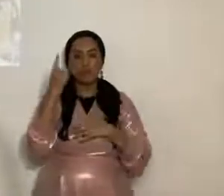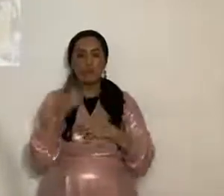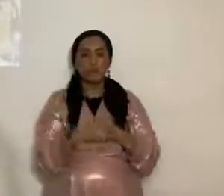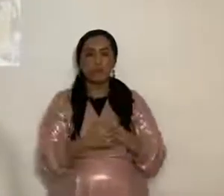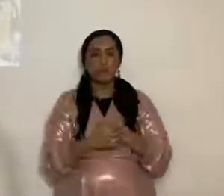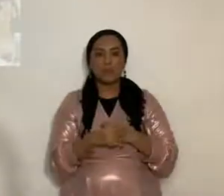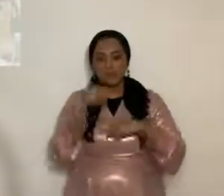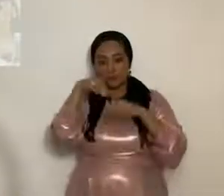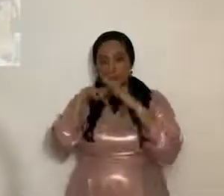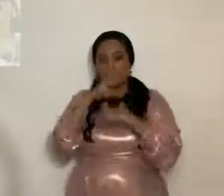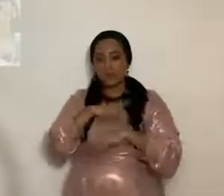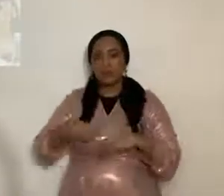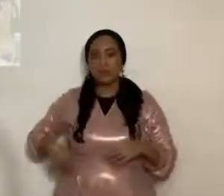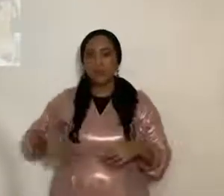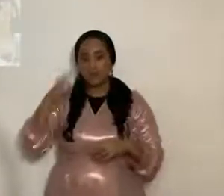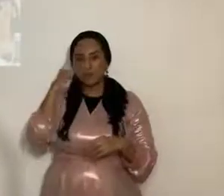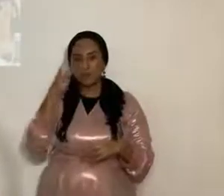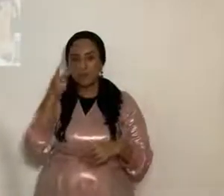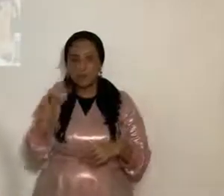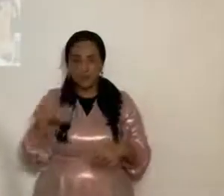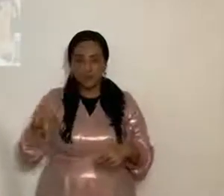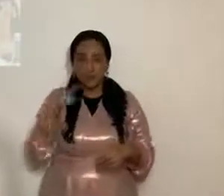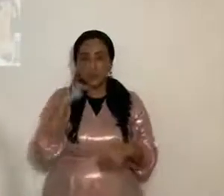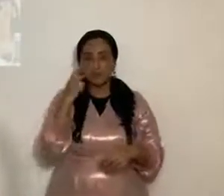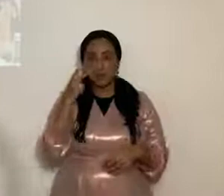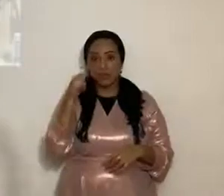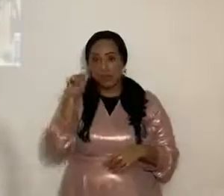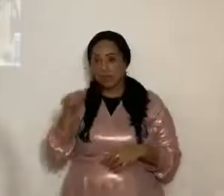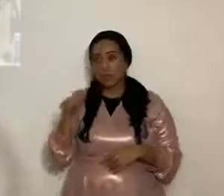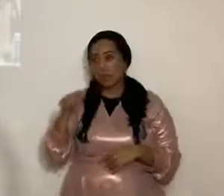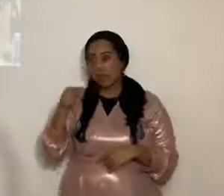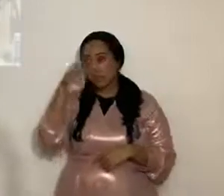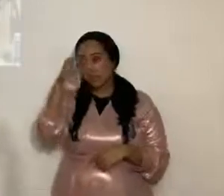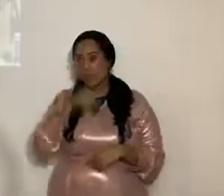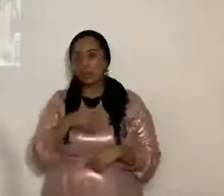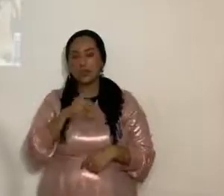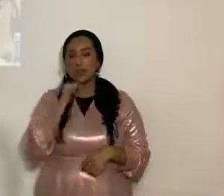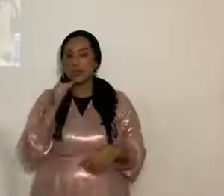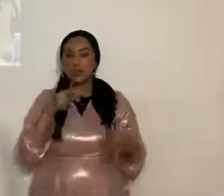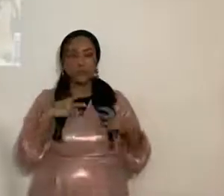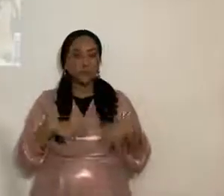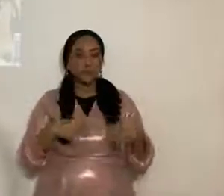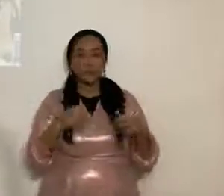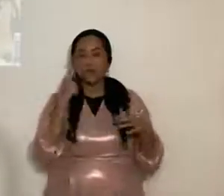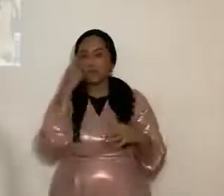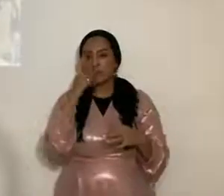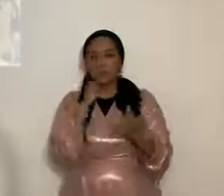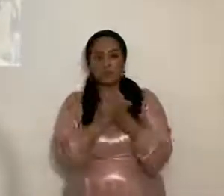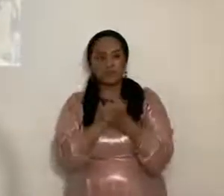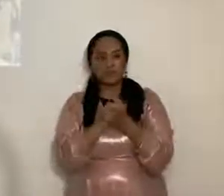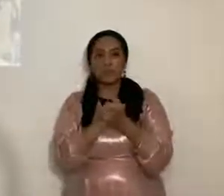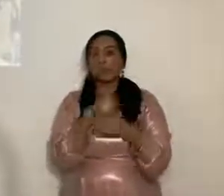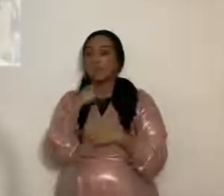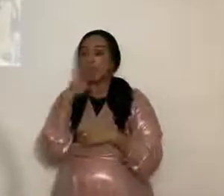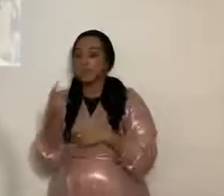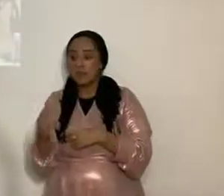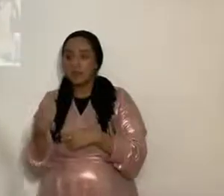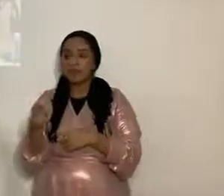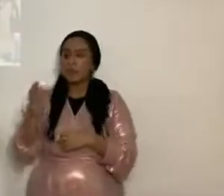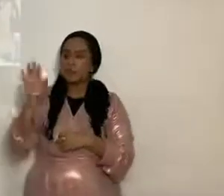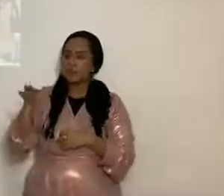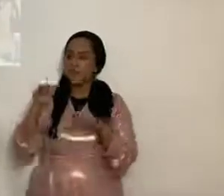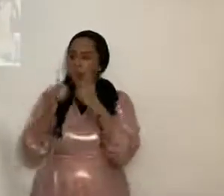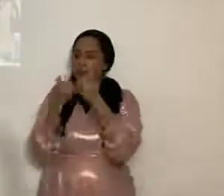Y entró el rey para ver a los convidados, y vio allí a un hombre que no estaba vestido de boda. Y le dijo: amigo,